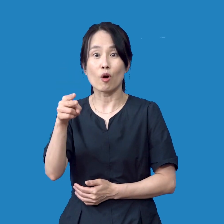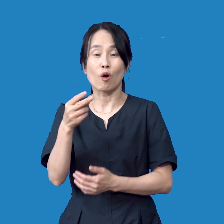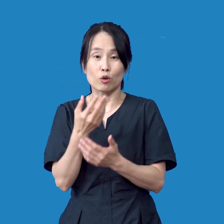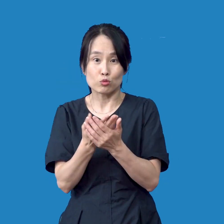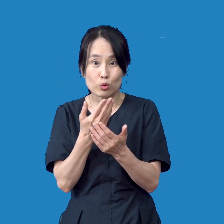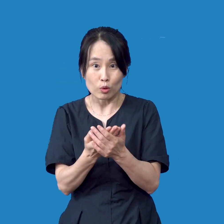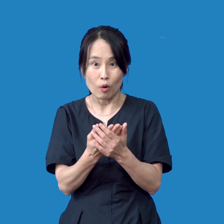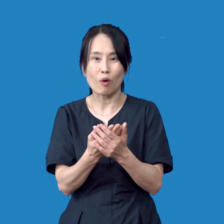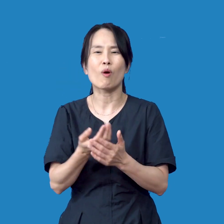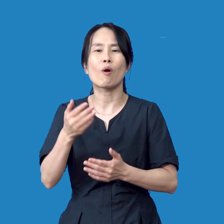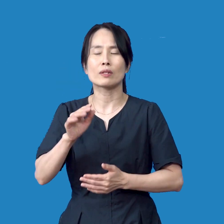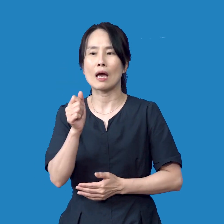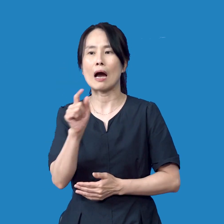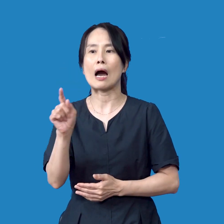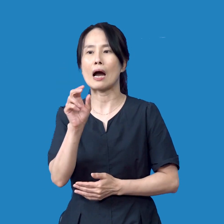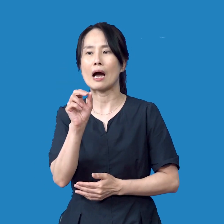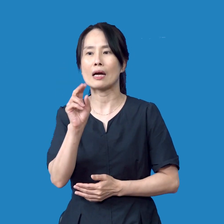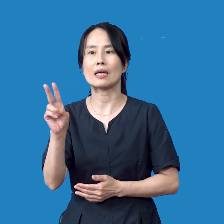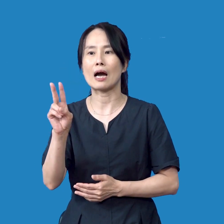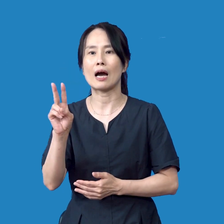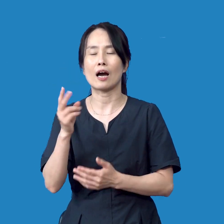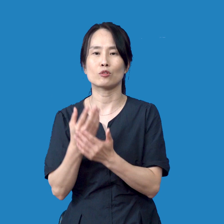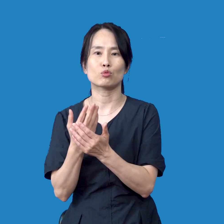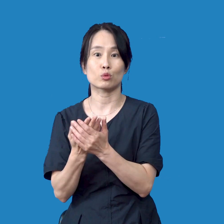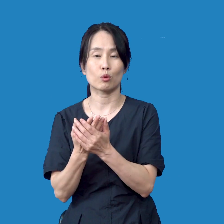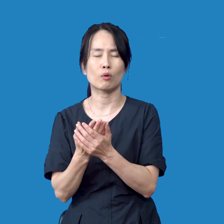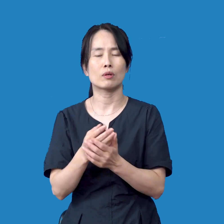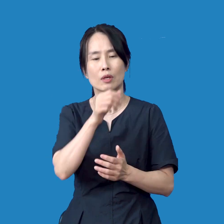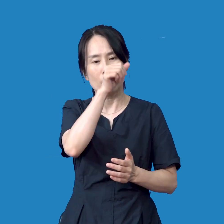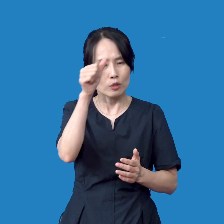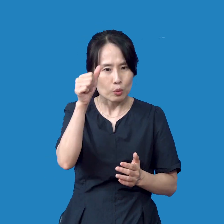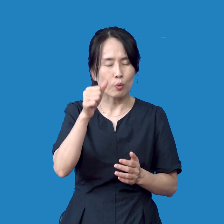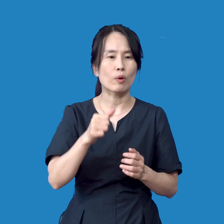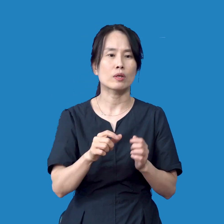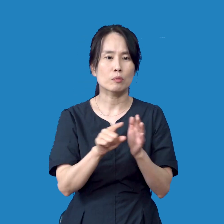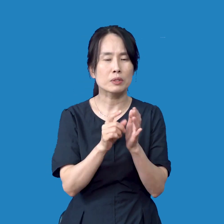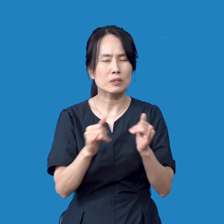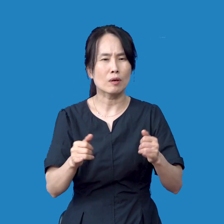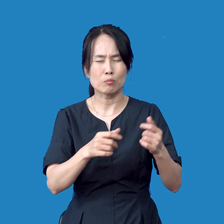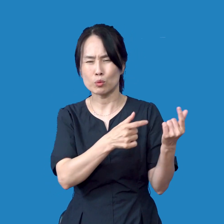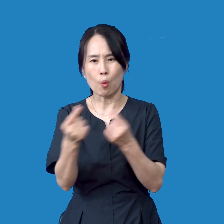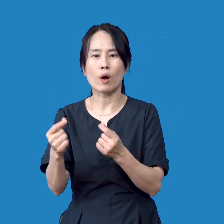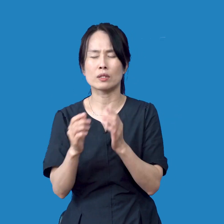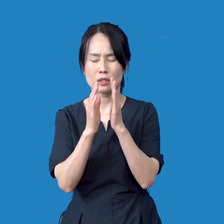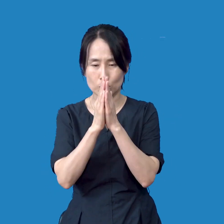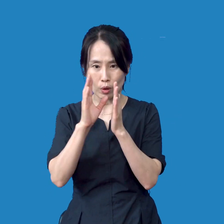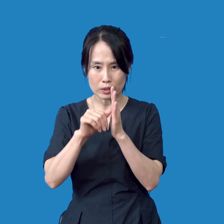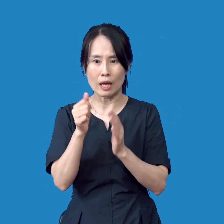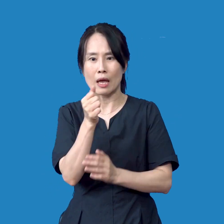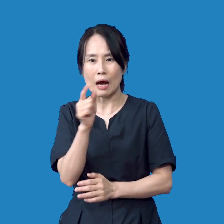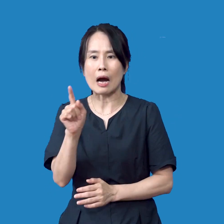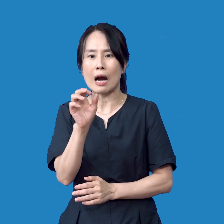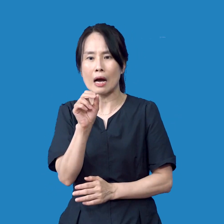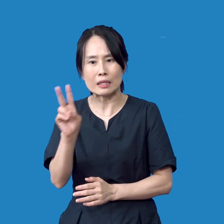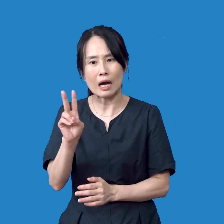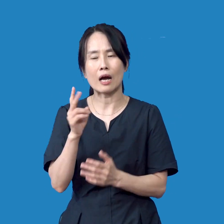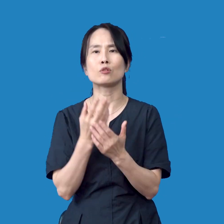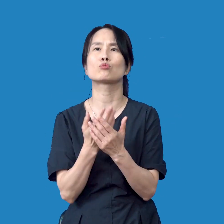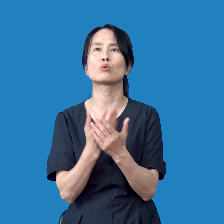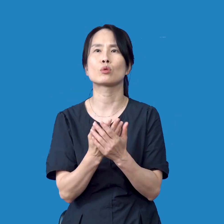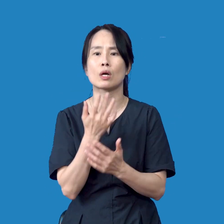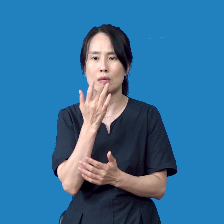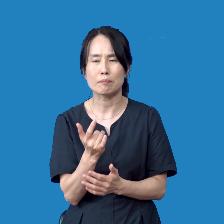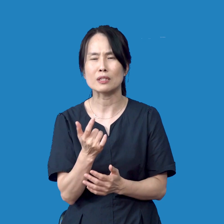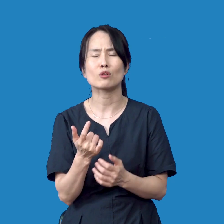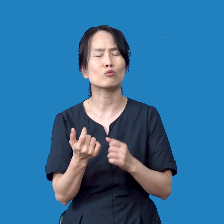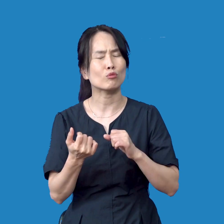주옵소서. 그러니까 장로님들 교인들도 기도할 때 전부 하야 주옵소서. 젊은 사람들이 이가 빠진 것도 아닌데